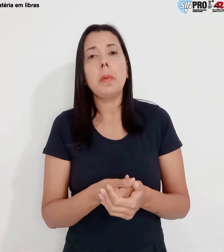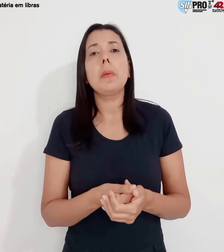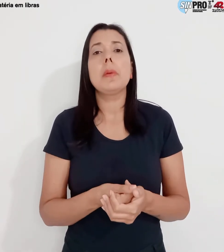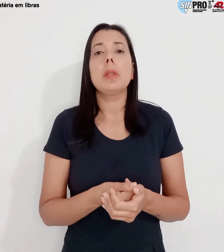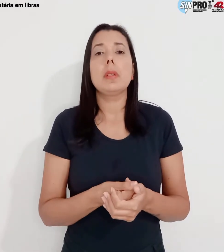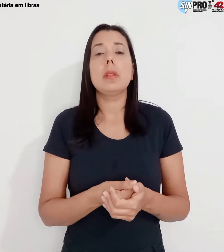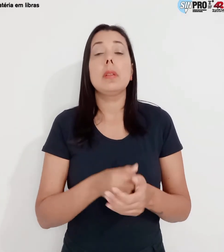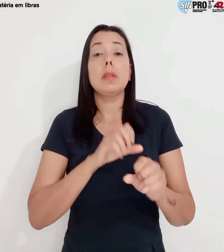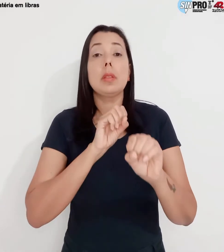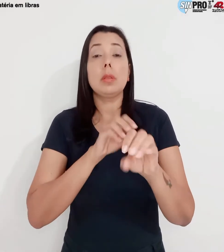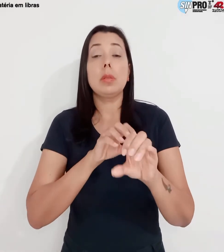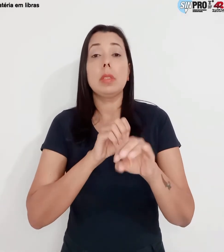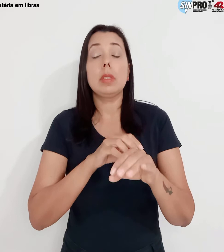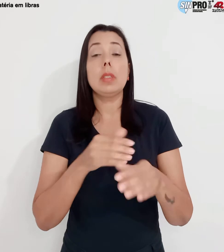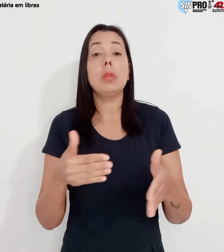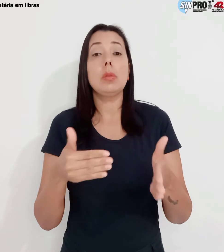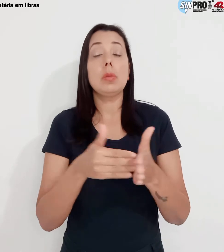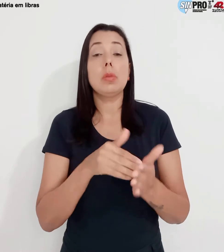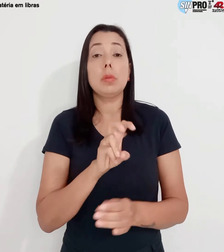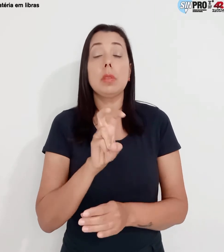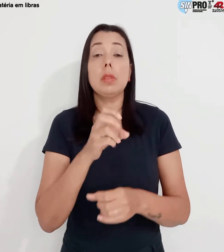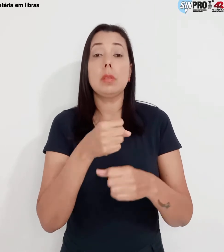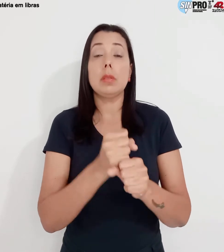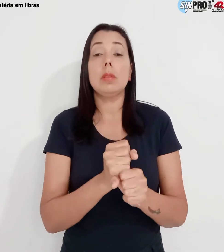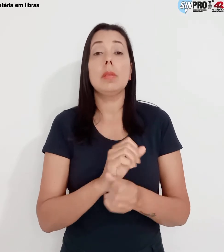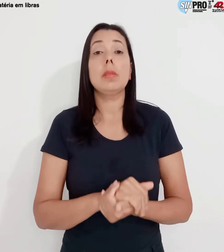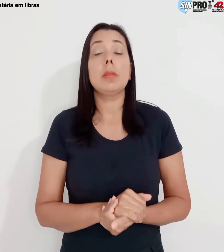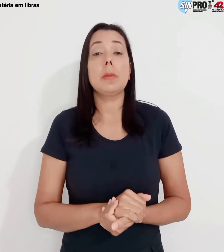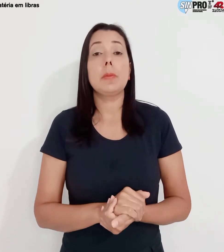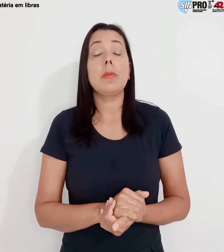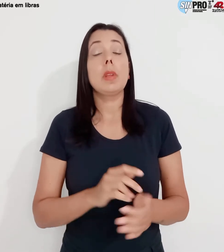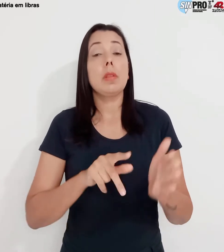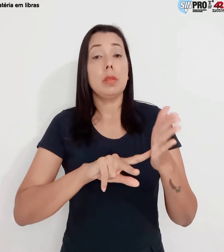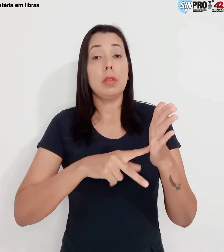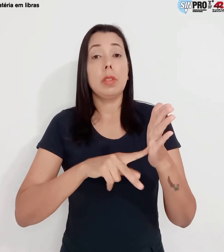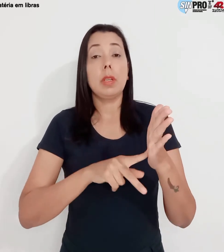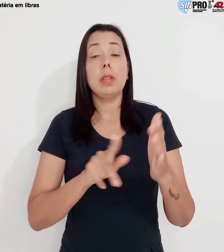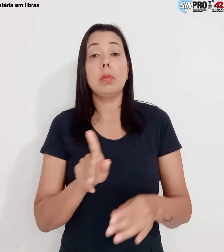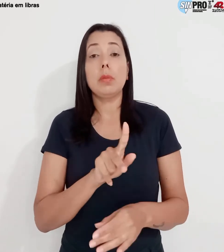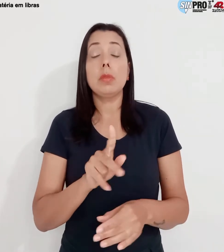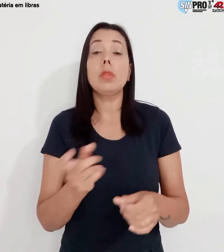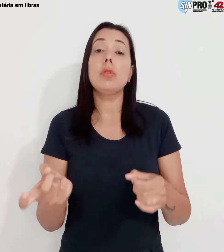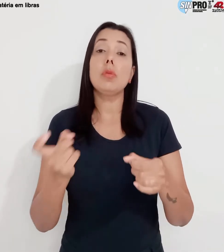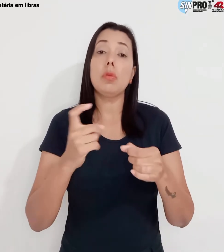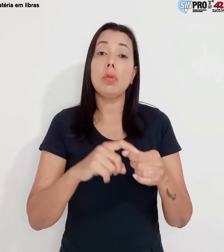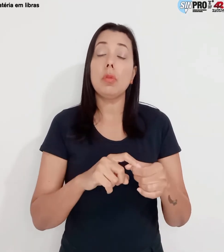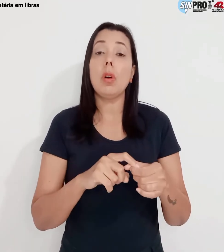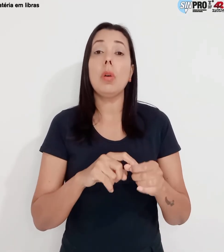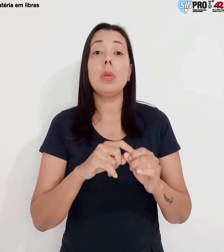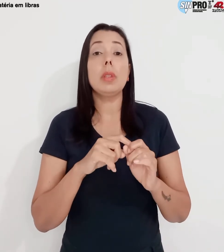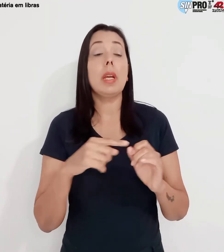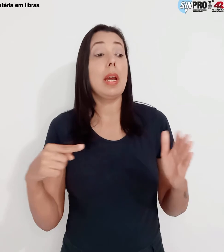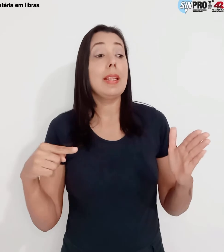ocorridos na educação nos últimos 5 anos, o Simpro-DF volta a denunciar